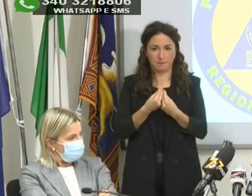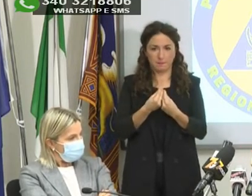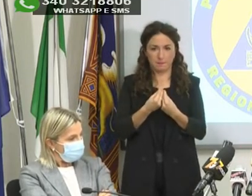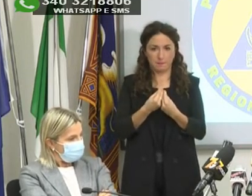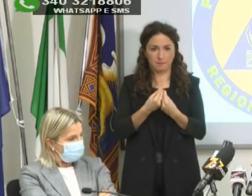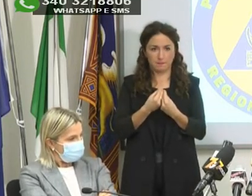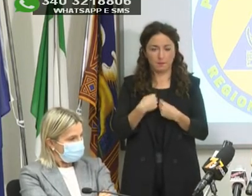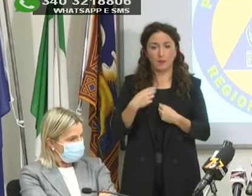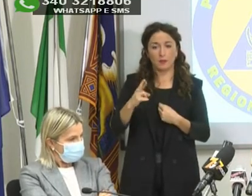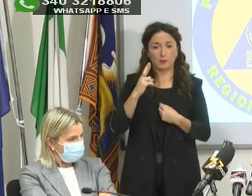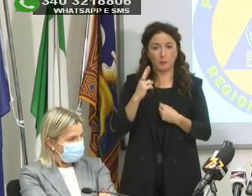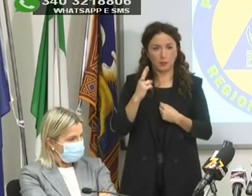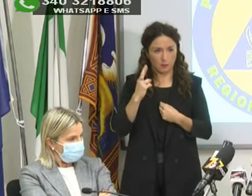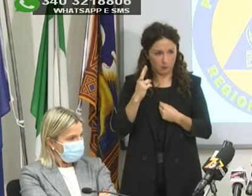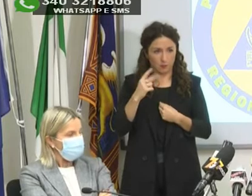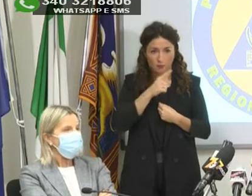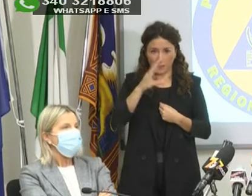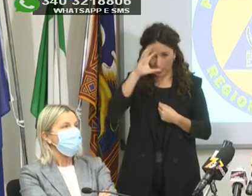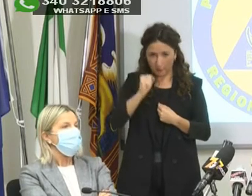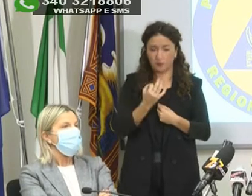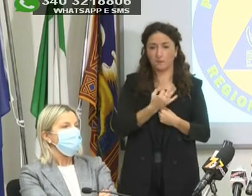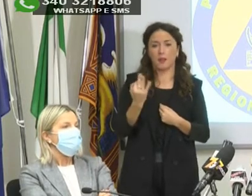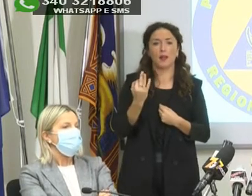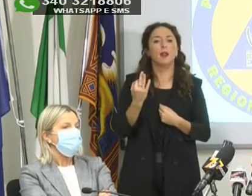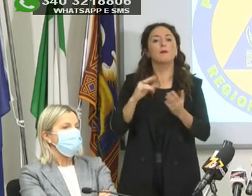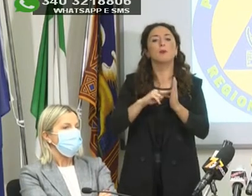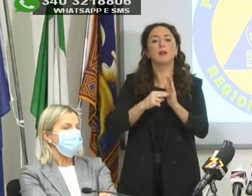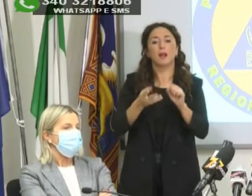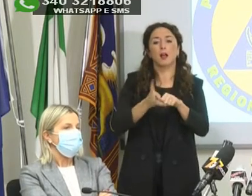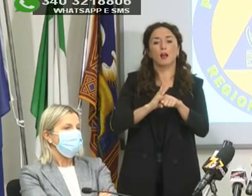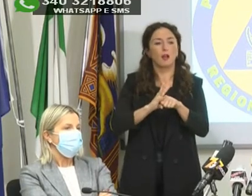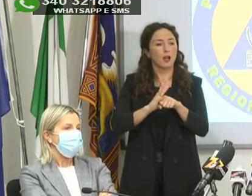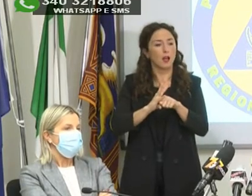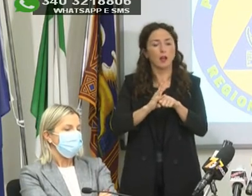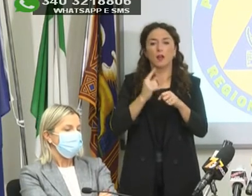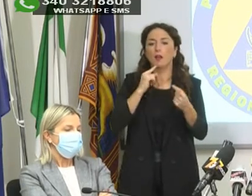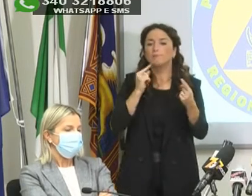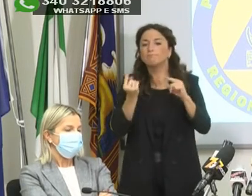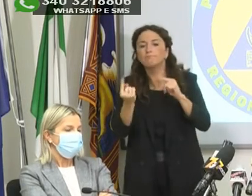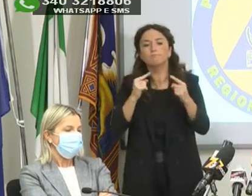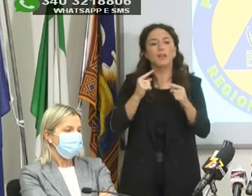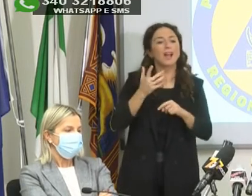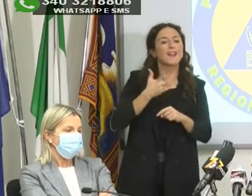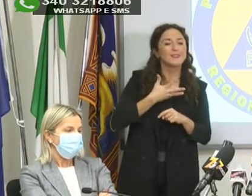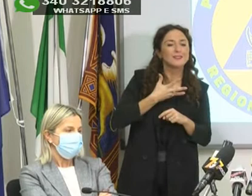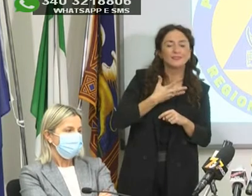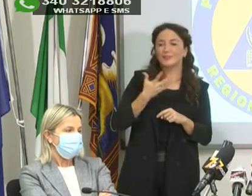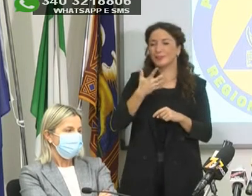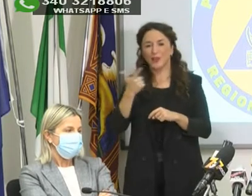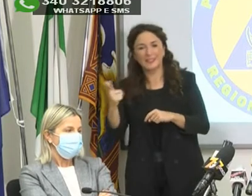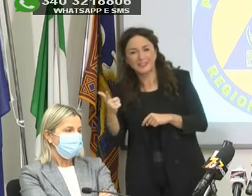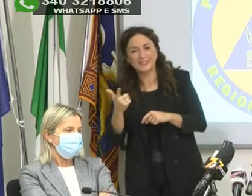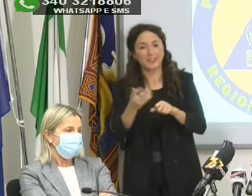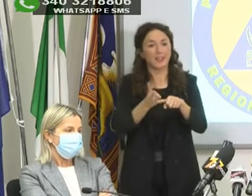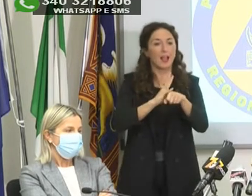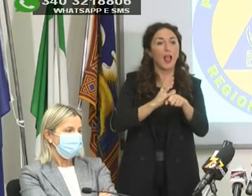spero che si sia capita una volta per tutte che il problema del Covid non è stare qui a discutere all'infinito se esiste, non esiste, se è venuto fuori